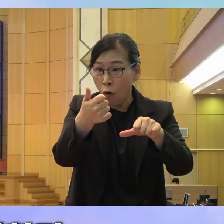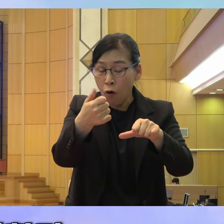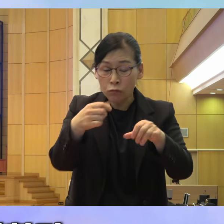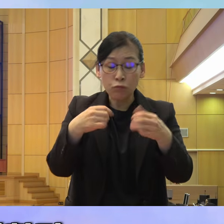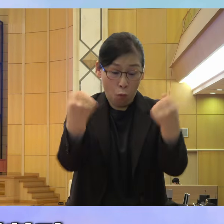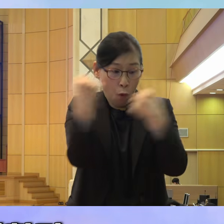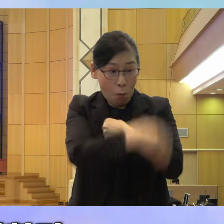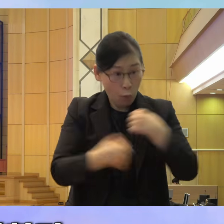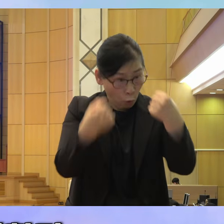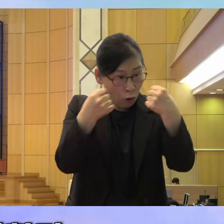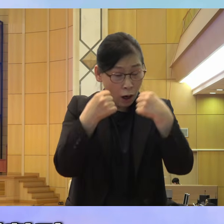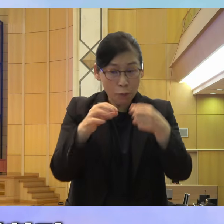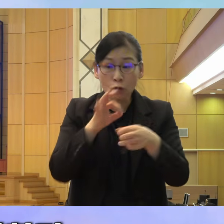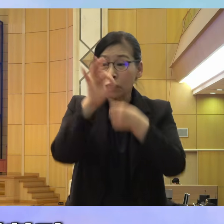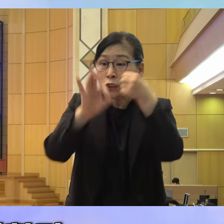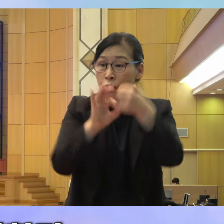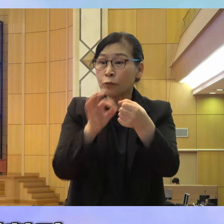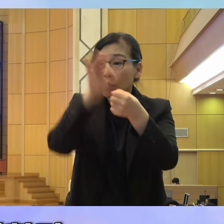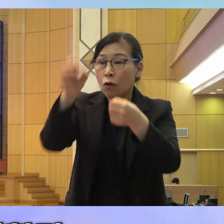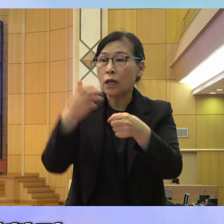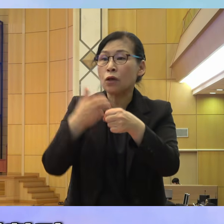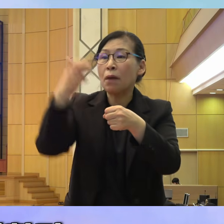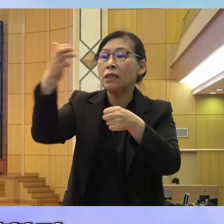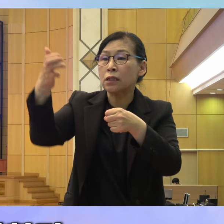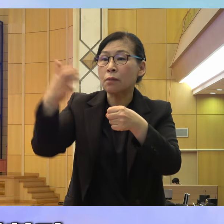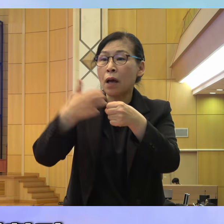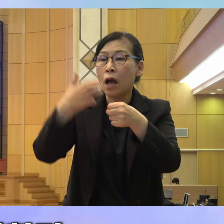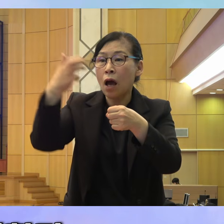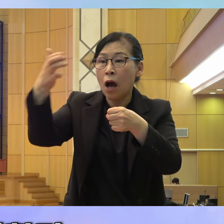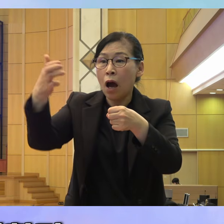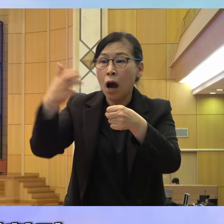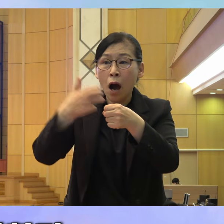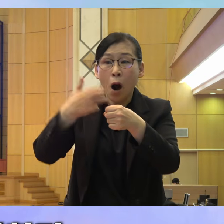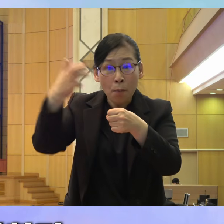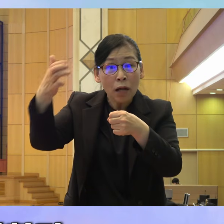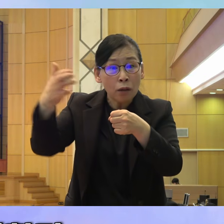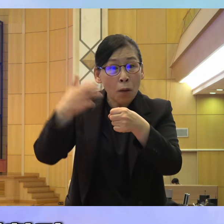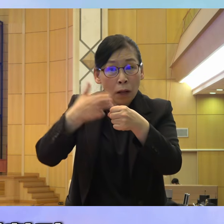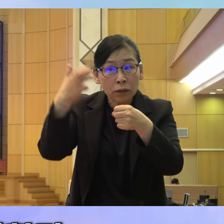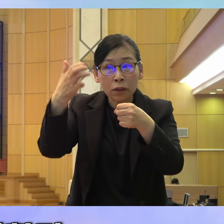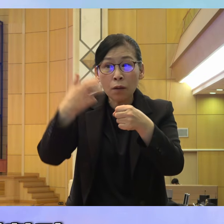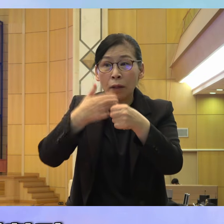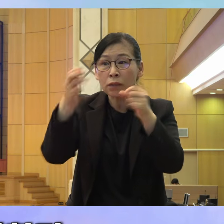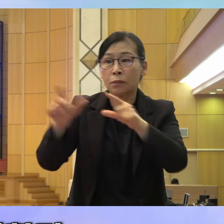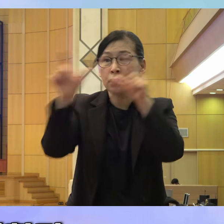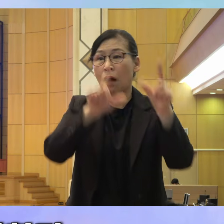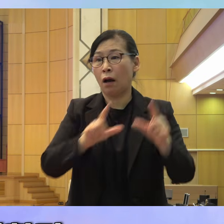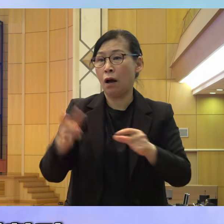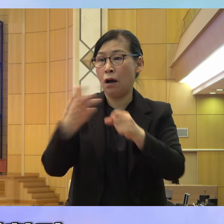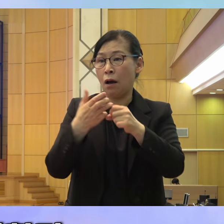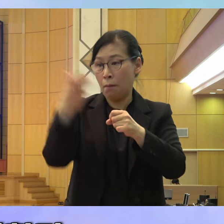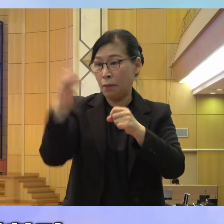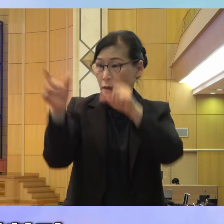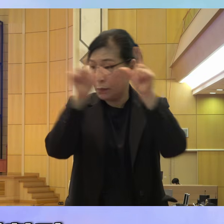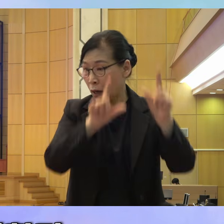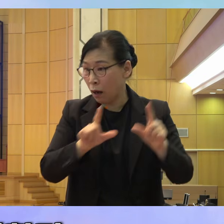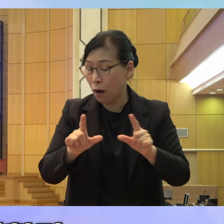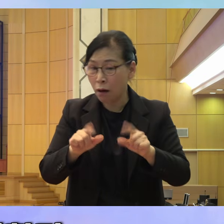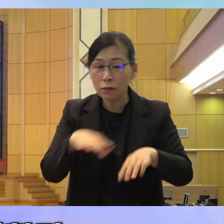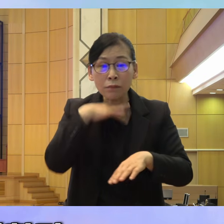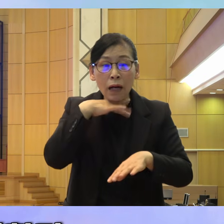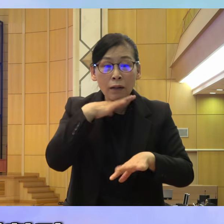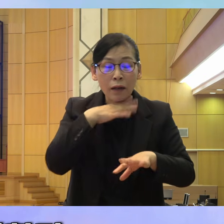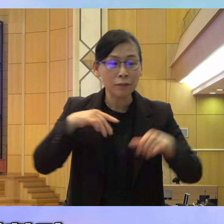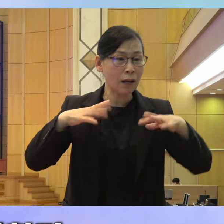강건하면, 건강하면 10년 더 살아서 80이라도 그